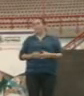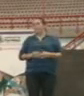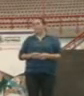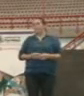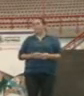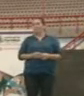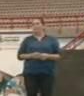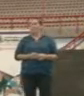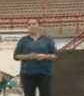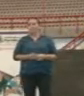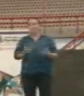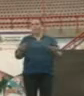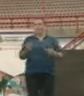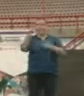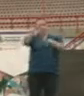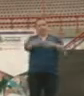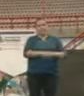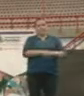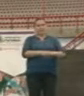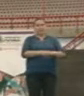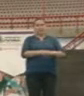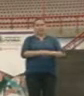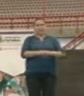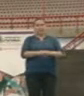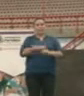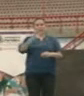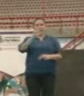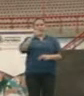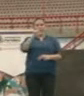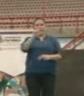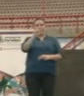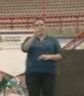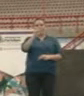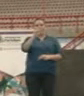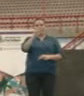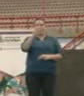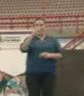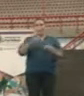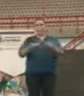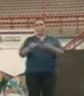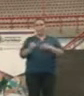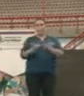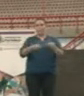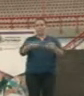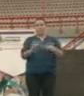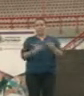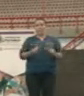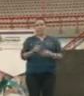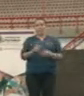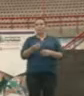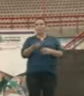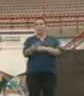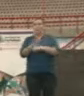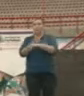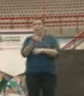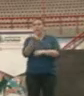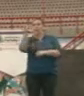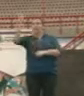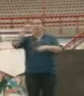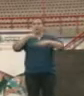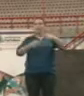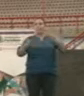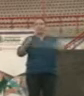Olha a solução. Vocês estão sentados nela já. Nós já estamos começando a produzir outro tipo de matéria-prima para fazer os nossos móveis. Tem mesa